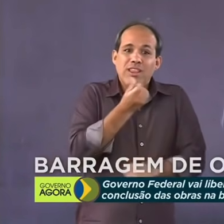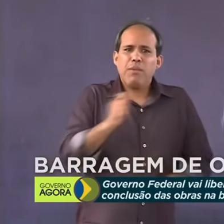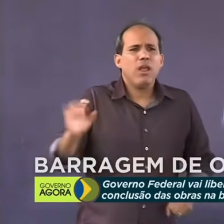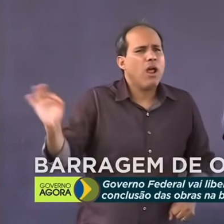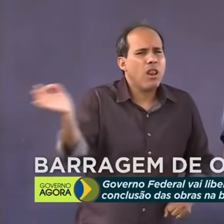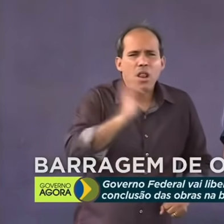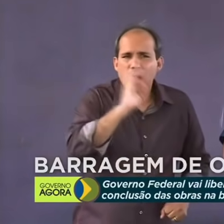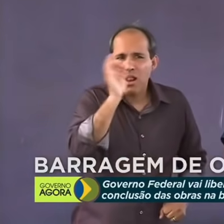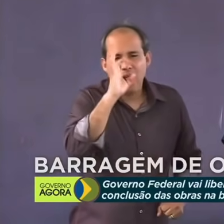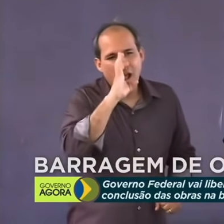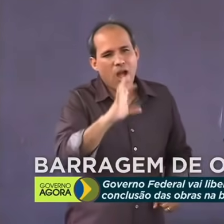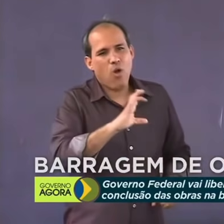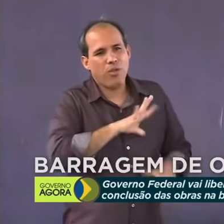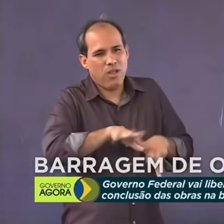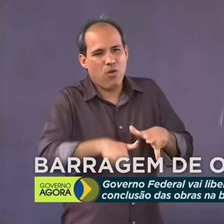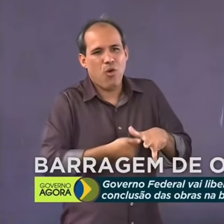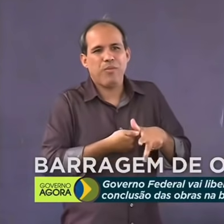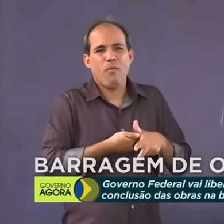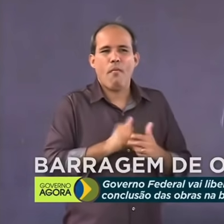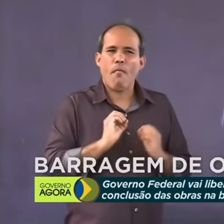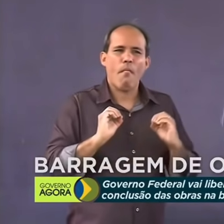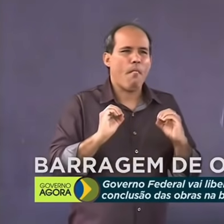uma acusação sequer de corrupção.